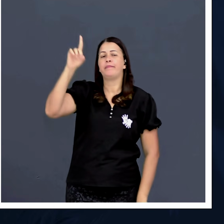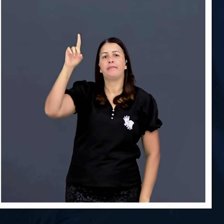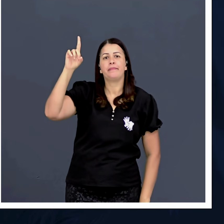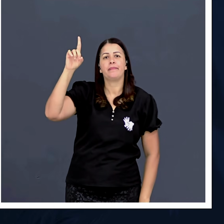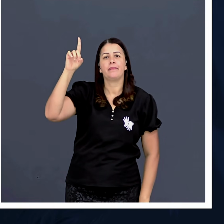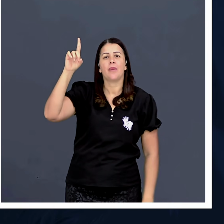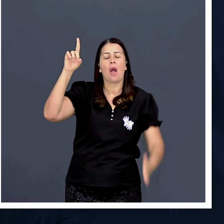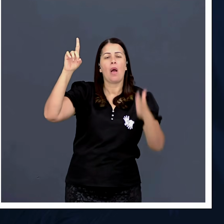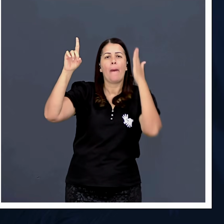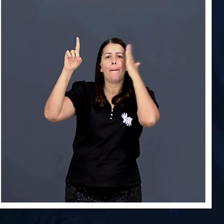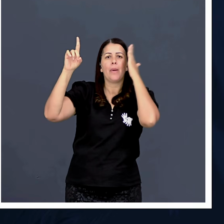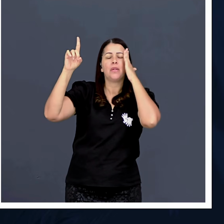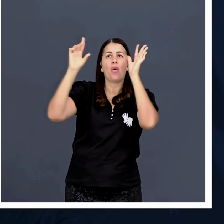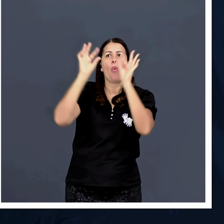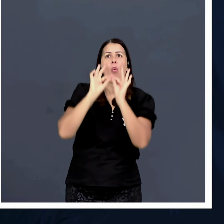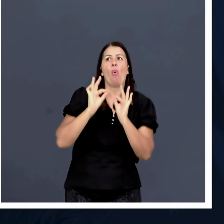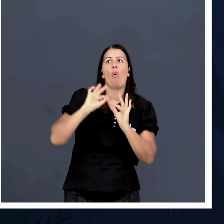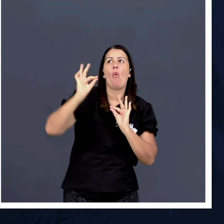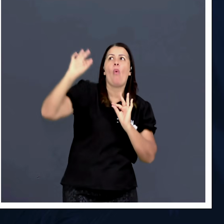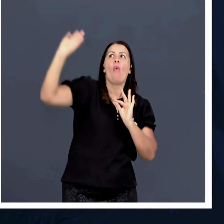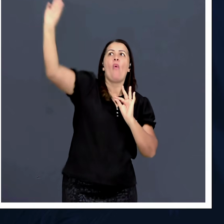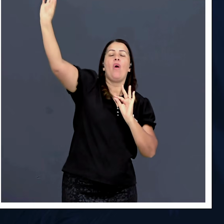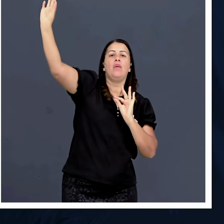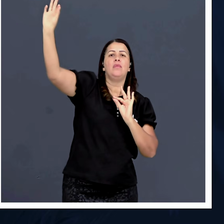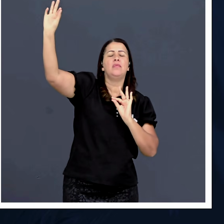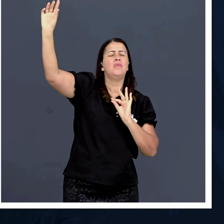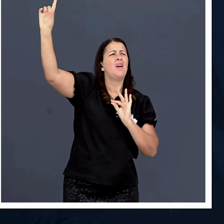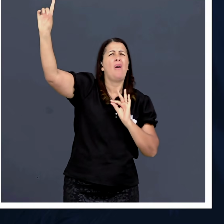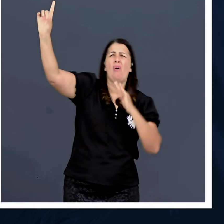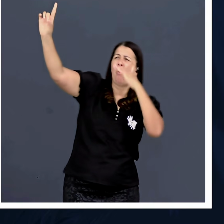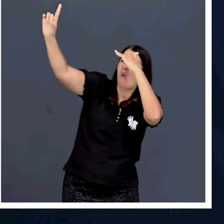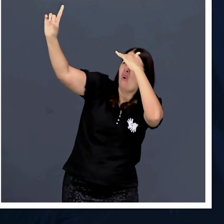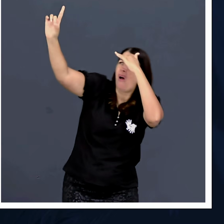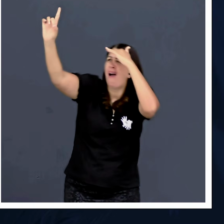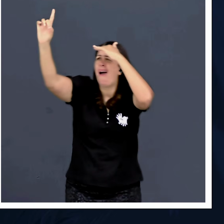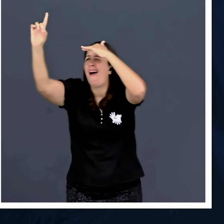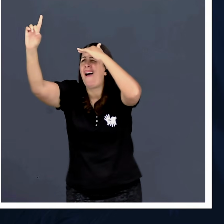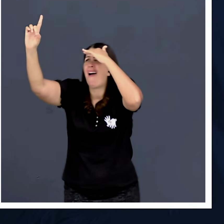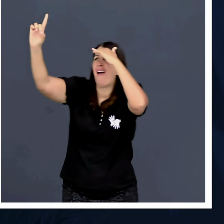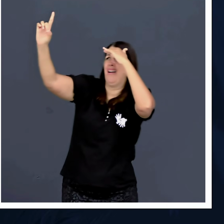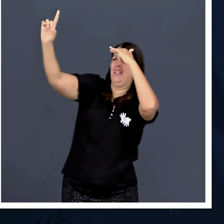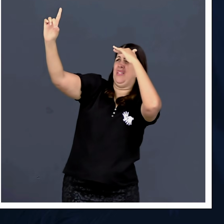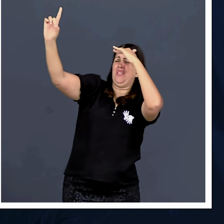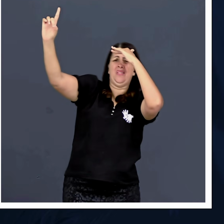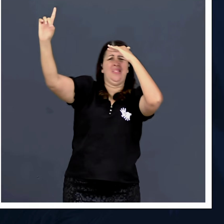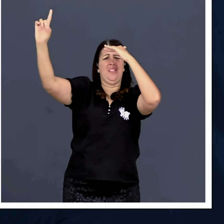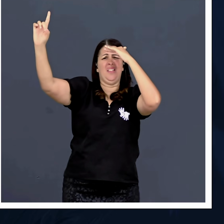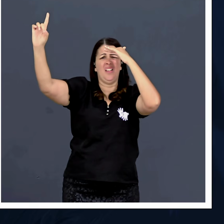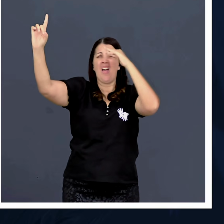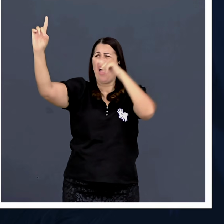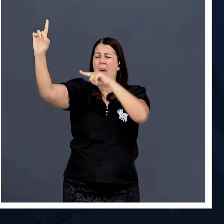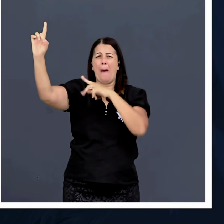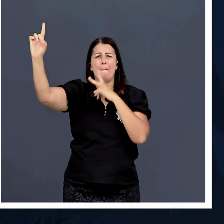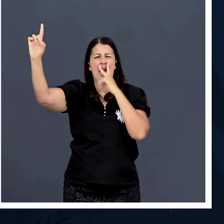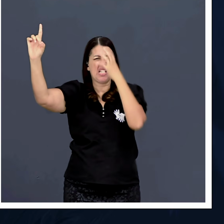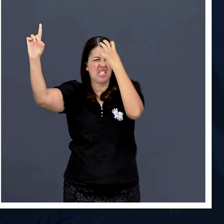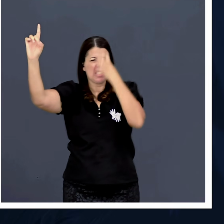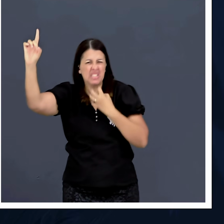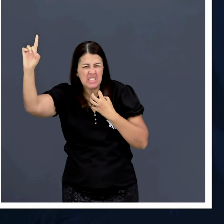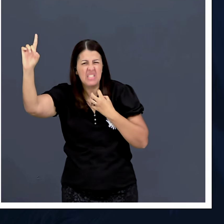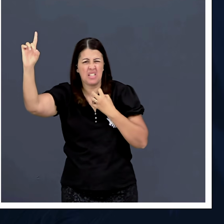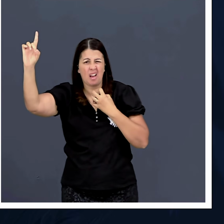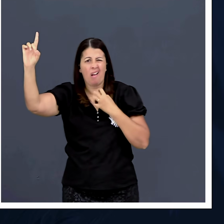Nós o imaginamos longe, distante, às vezes até com uma fisionomia assim de carrasco, né? Um pouco